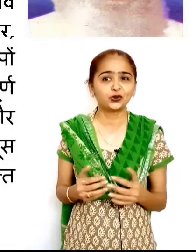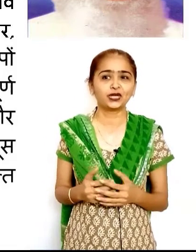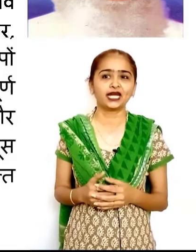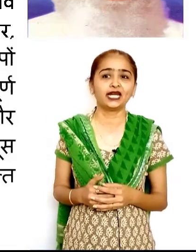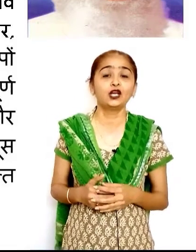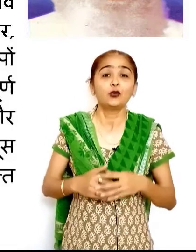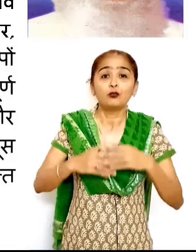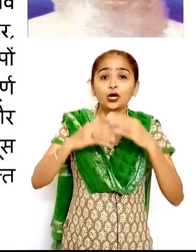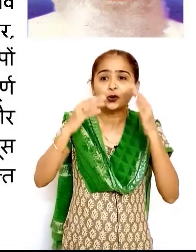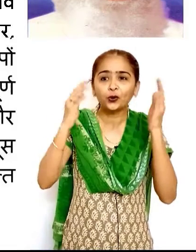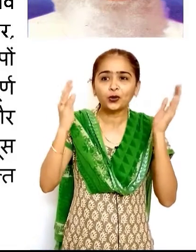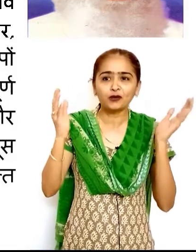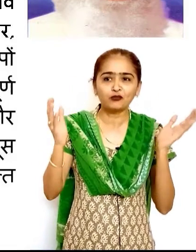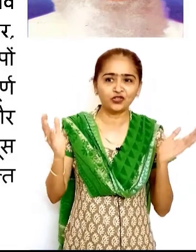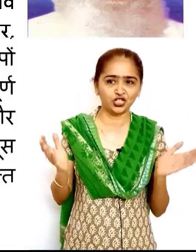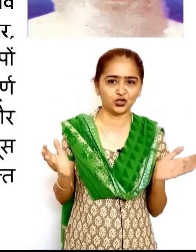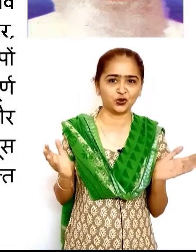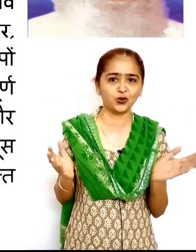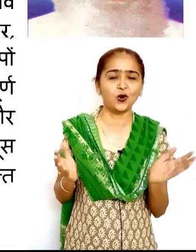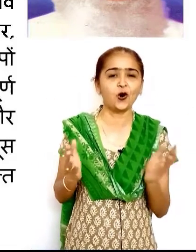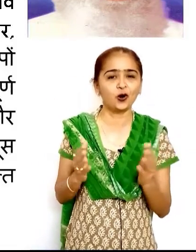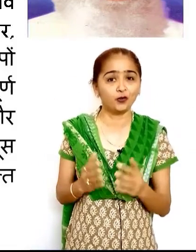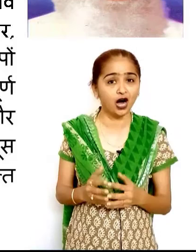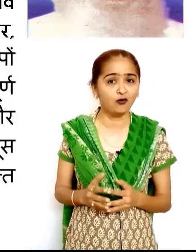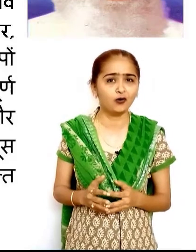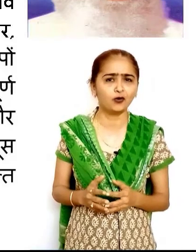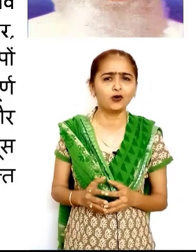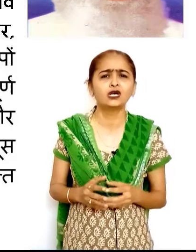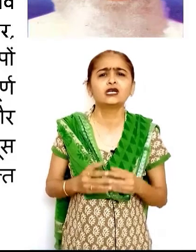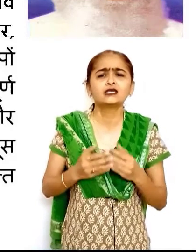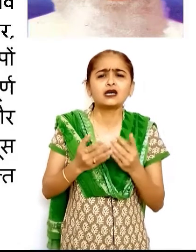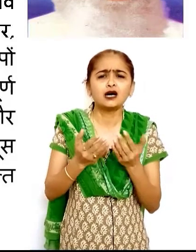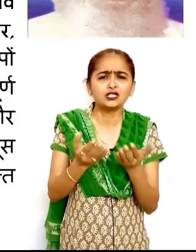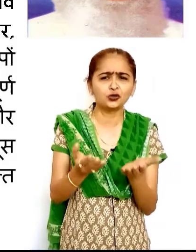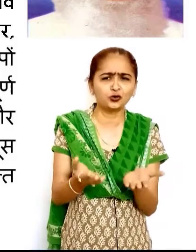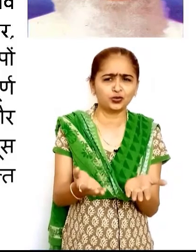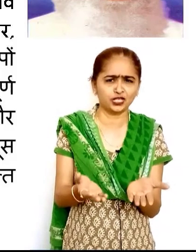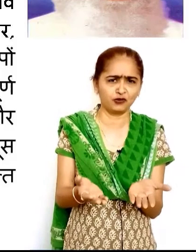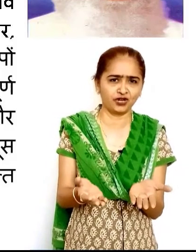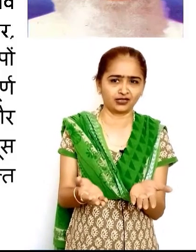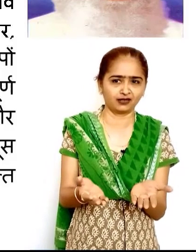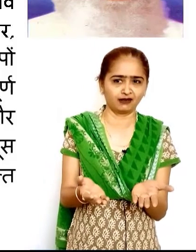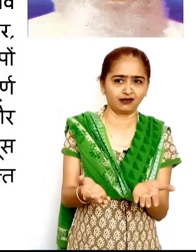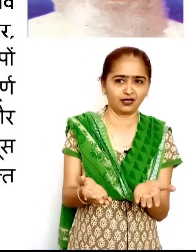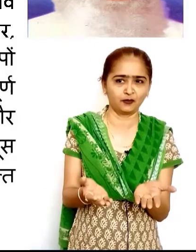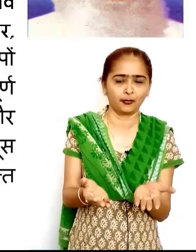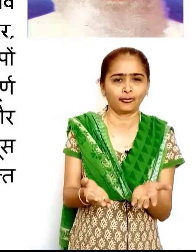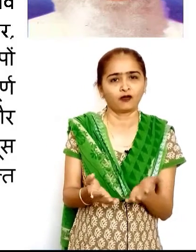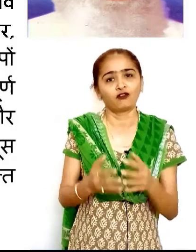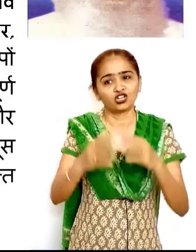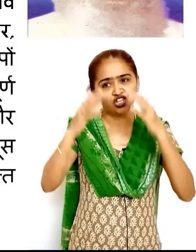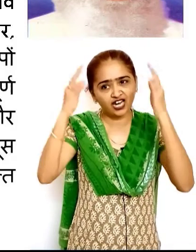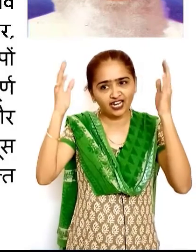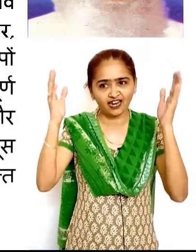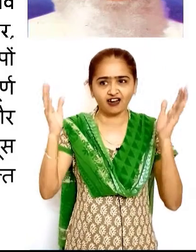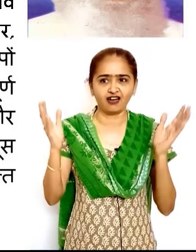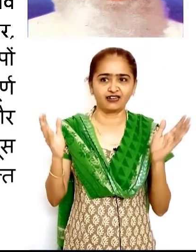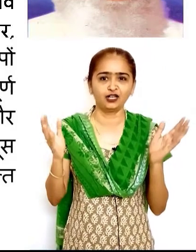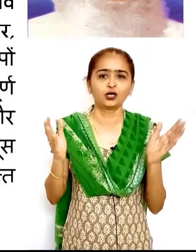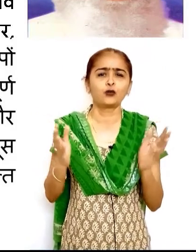के मनोरम दृश्यों और भावों को सहज रूप से अभिव्यक्त करती है। वर्षा के कारण